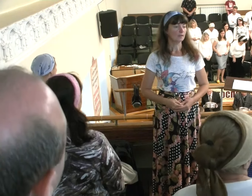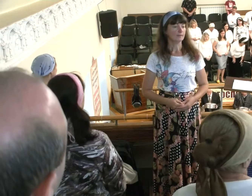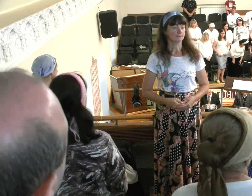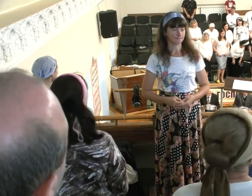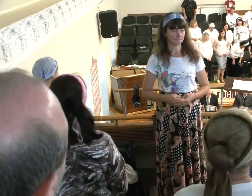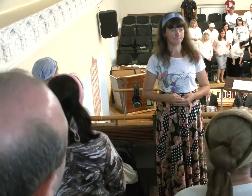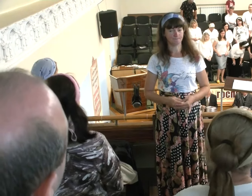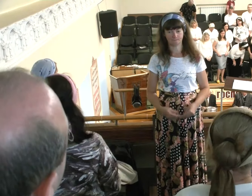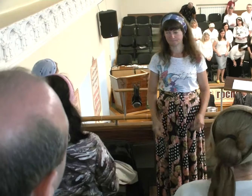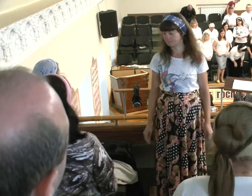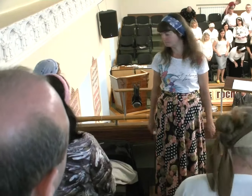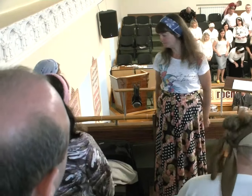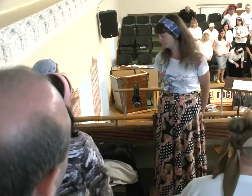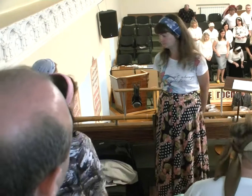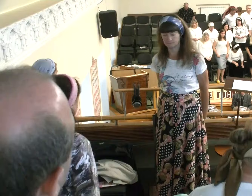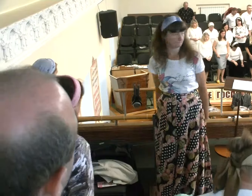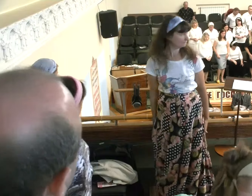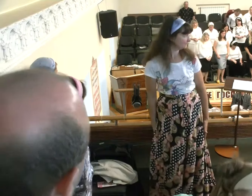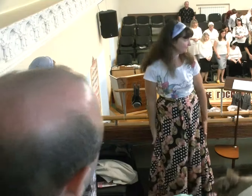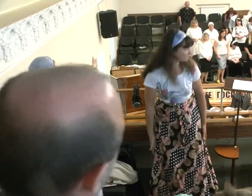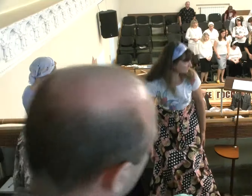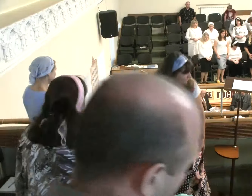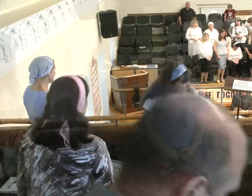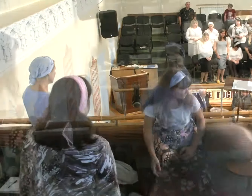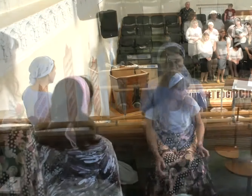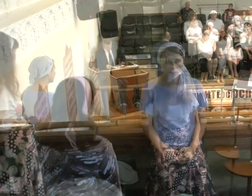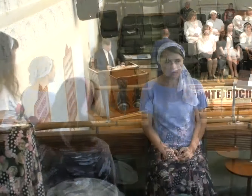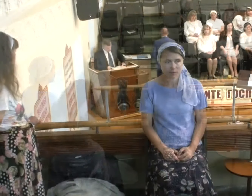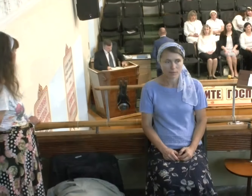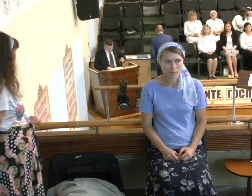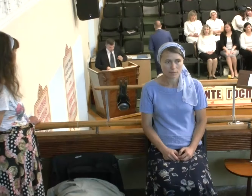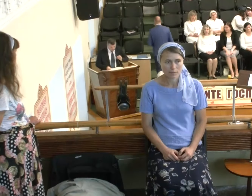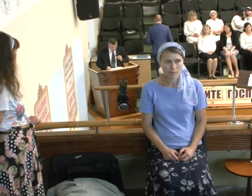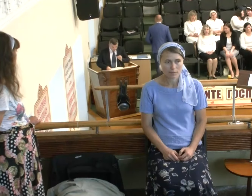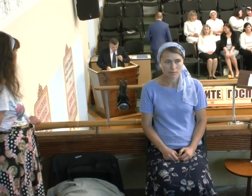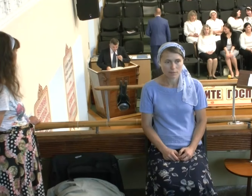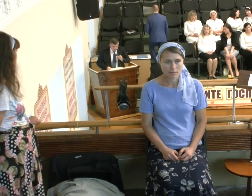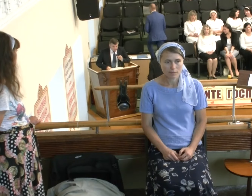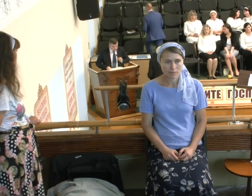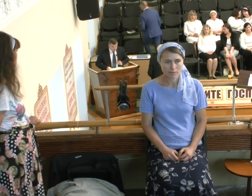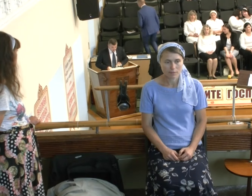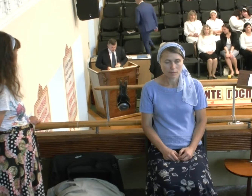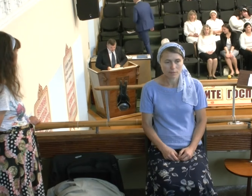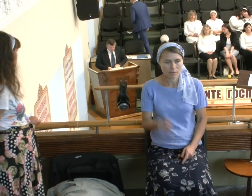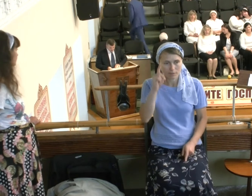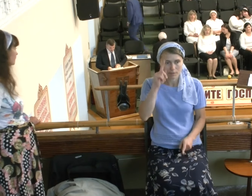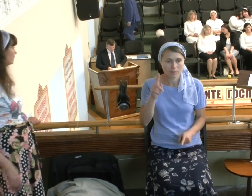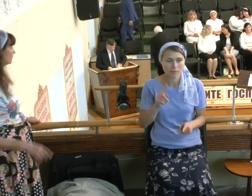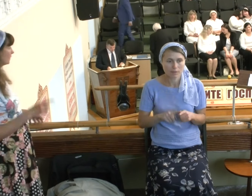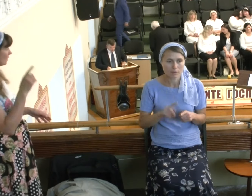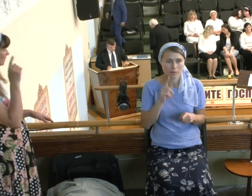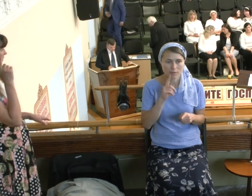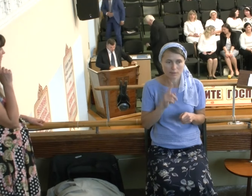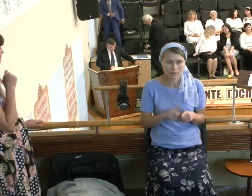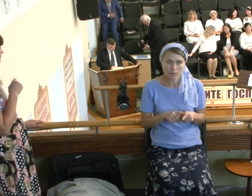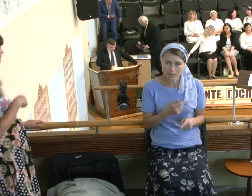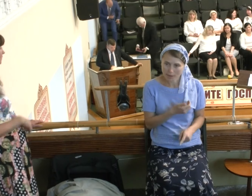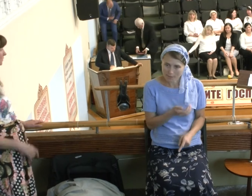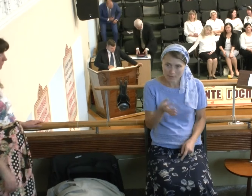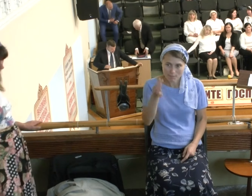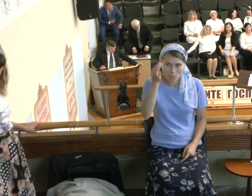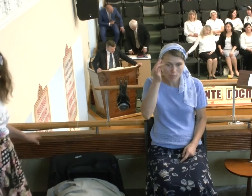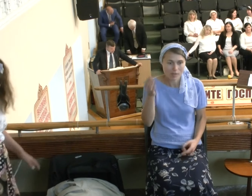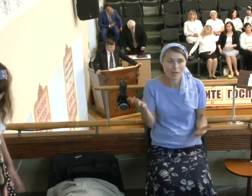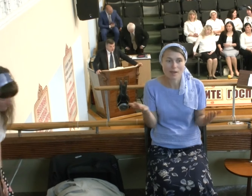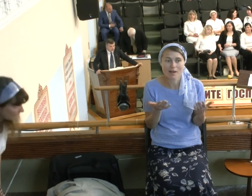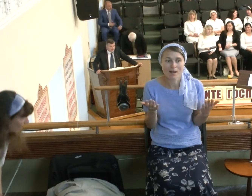условиях, кто участвовал в хлебе, участвует в чаше. Братья и сестры, вы помните, какой псалом